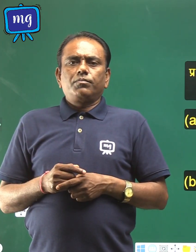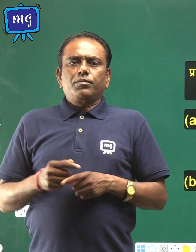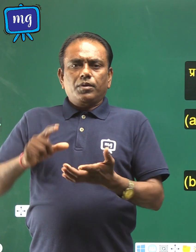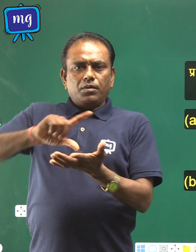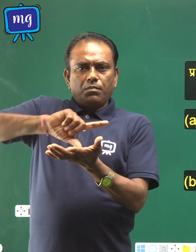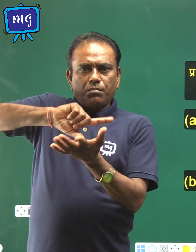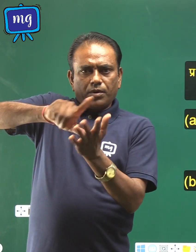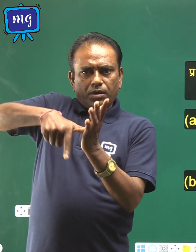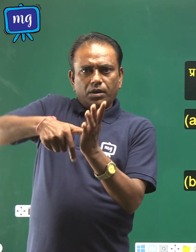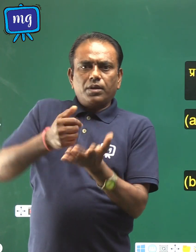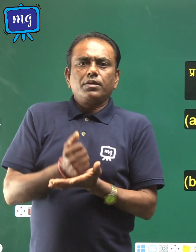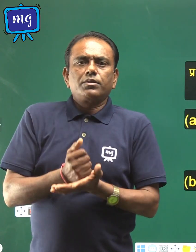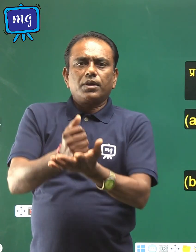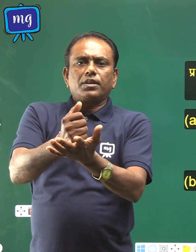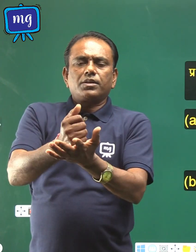प्रकार की सहायता से